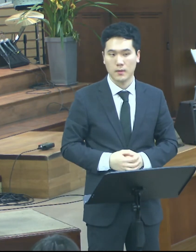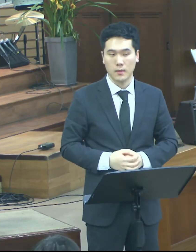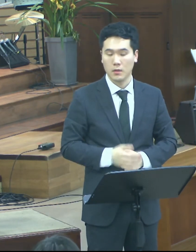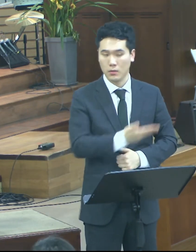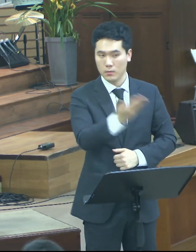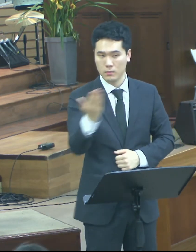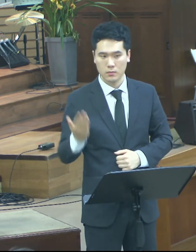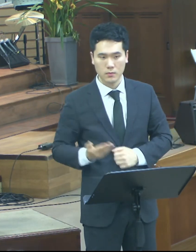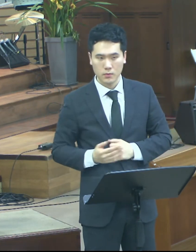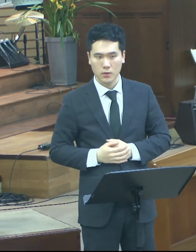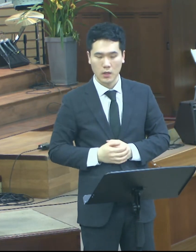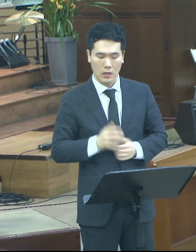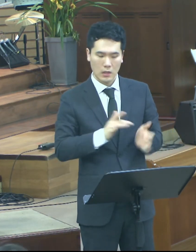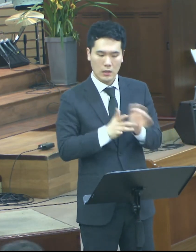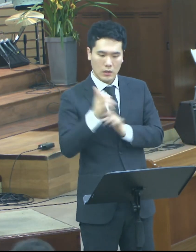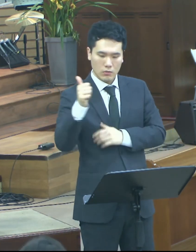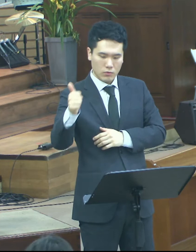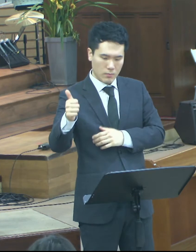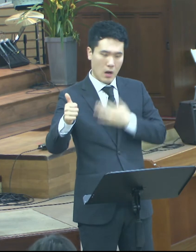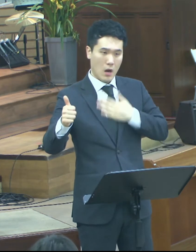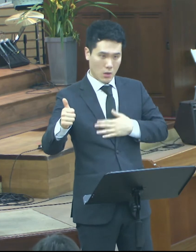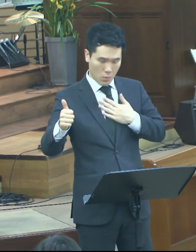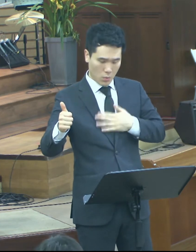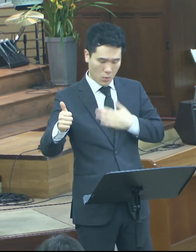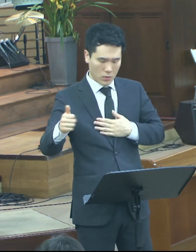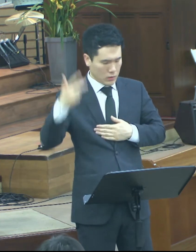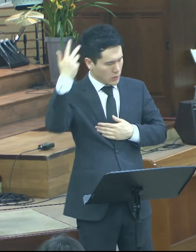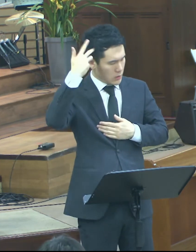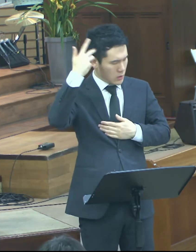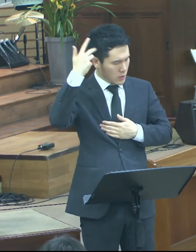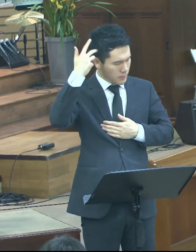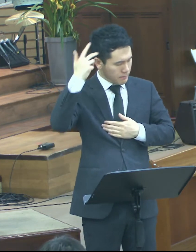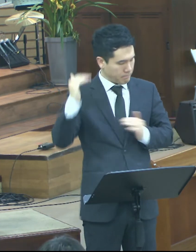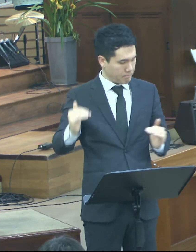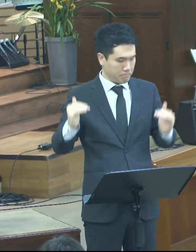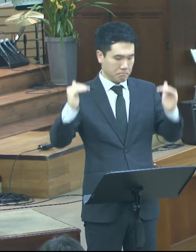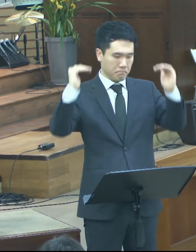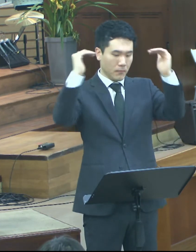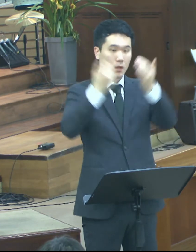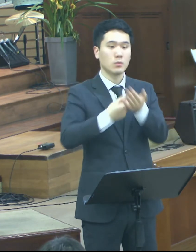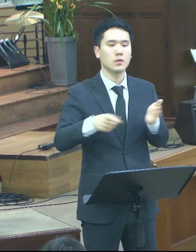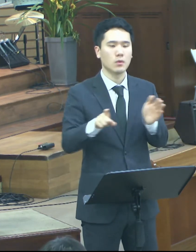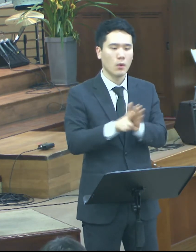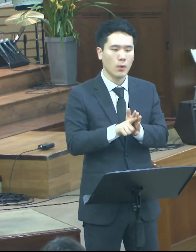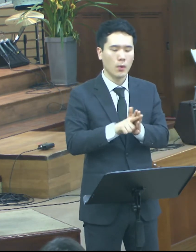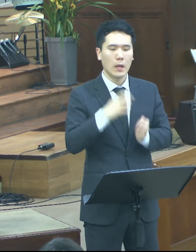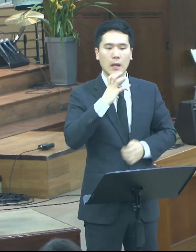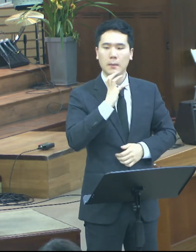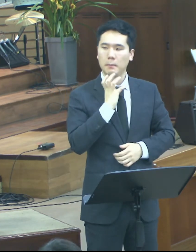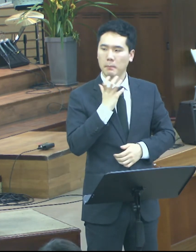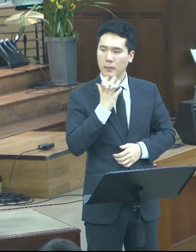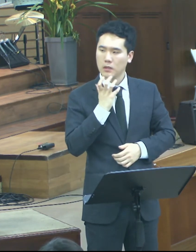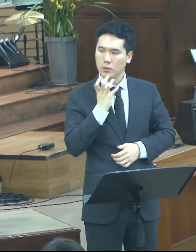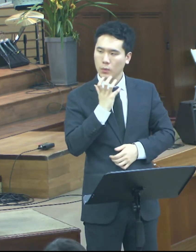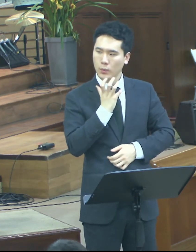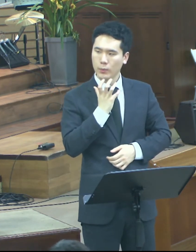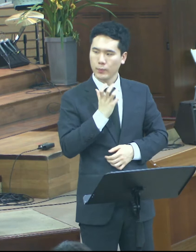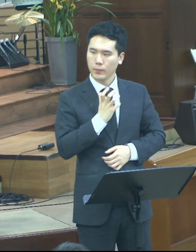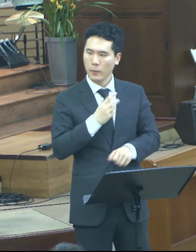여러분 예수를 알고 그 아는 지식에서 자라가기 위해서 베드로 사도는 이런 얘기를 했어요. 베드로전서 2장 2절